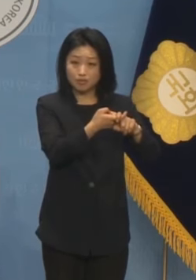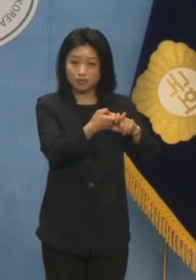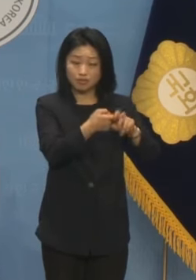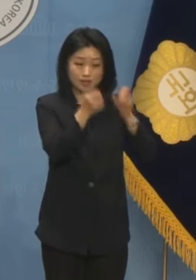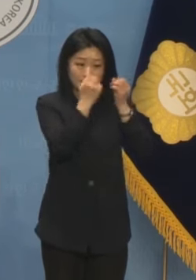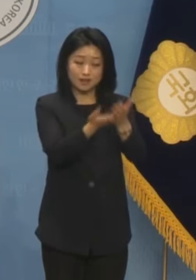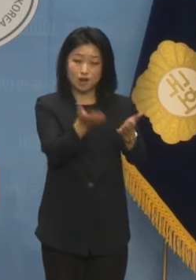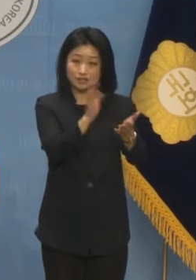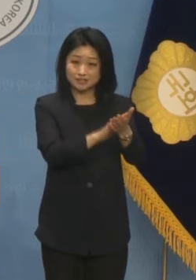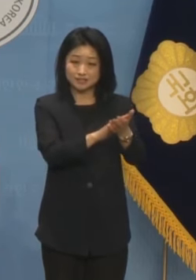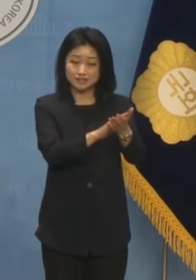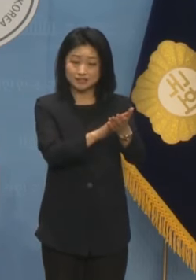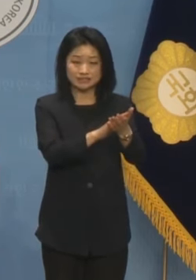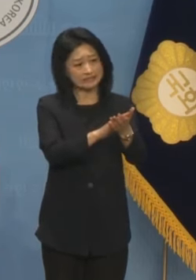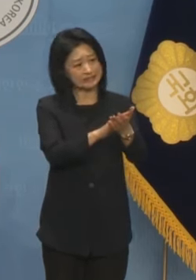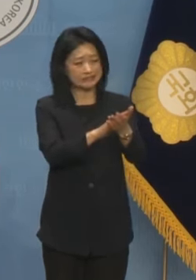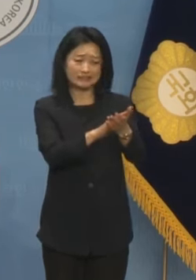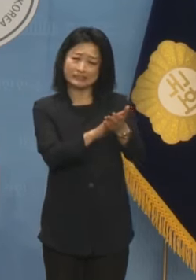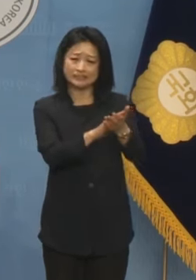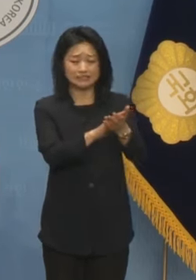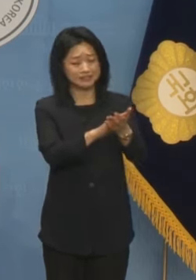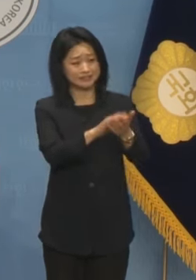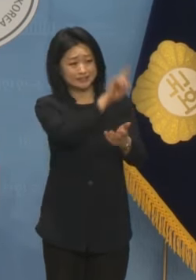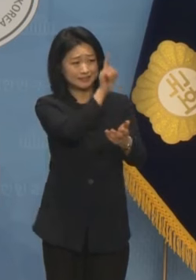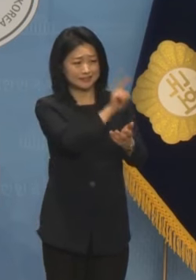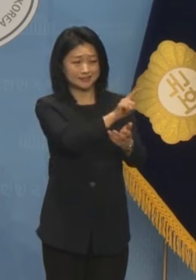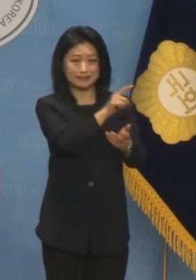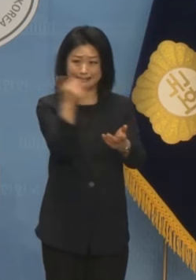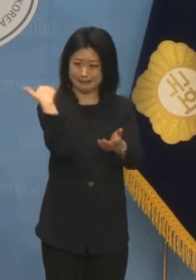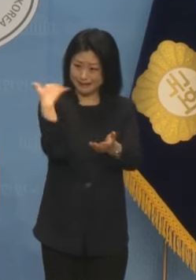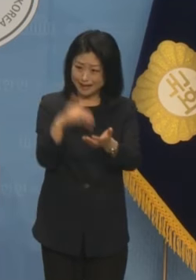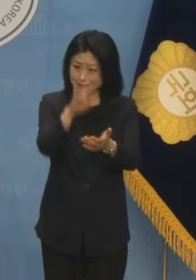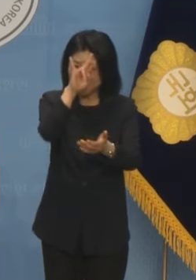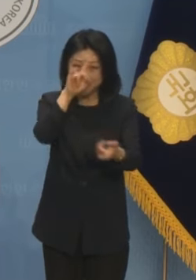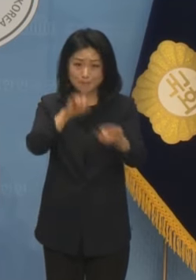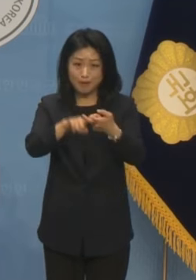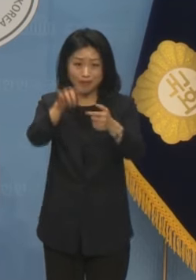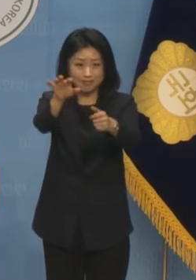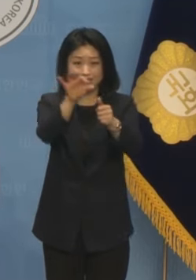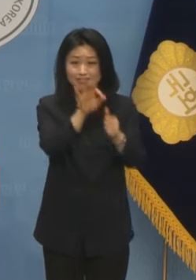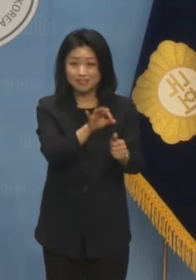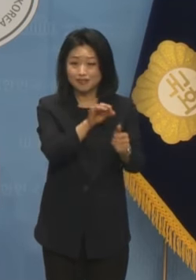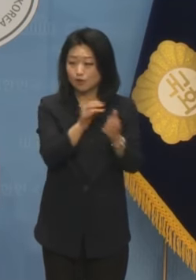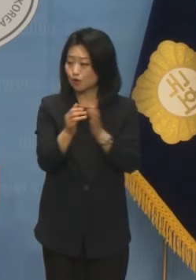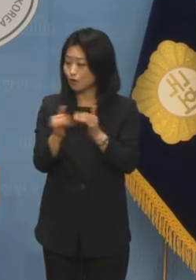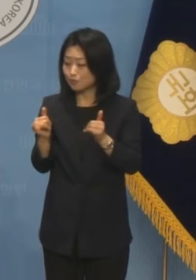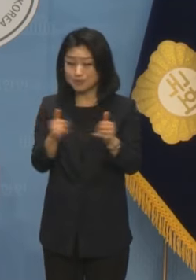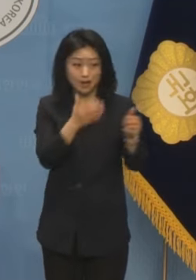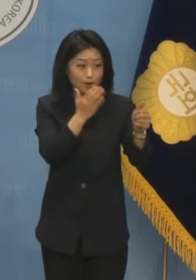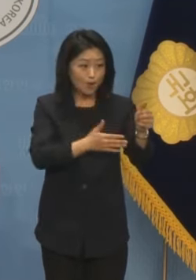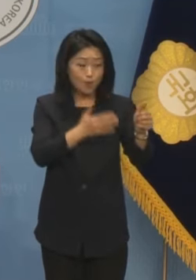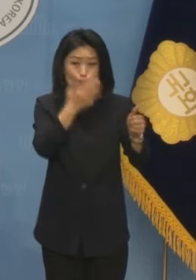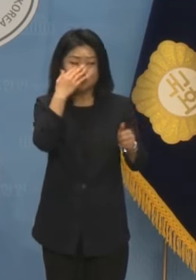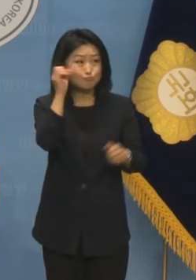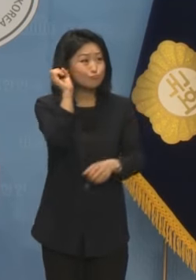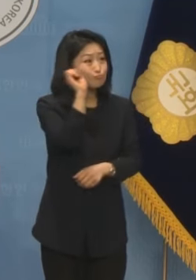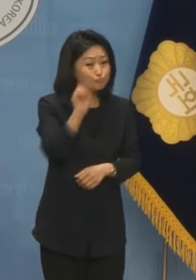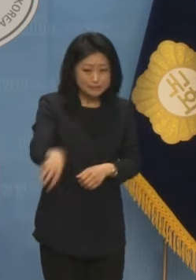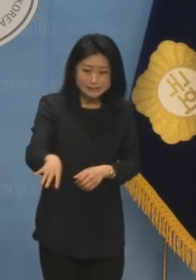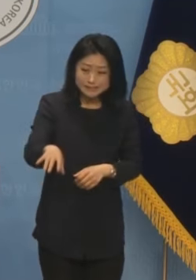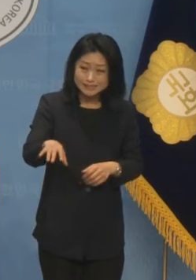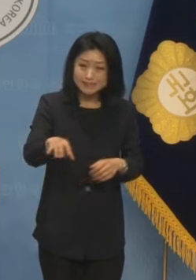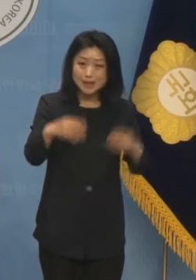혁신이냐 비판했더니 도로 친박을 선택했습니다. 국민 요구를 무시하는 방식도